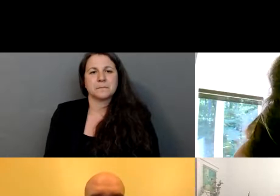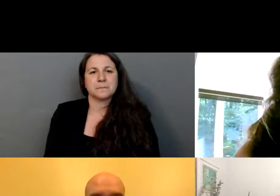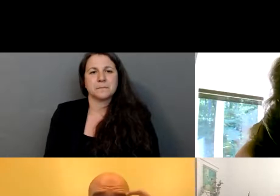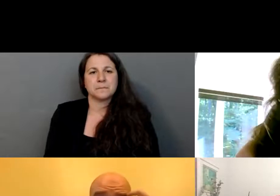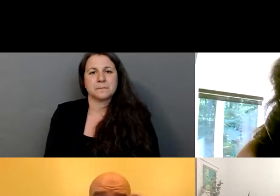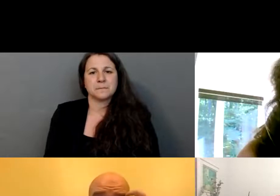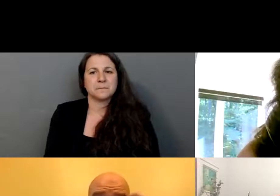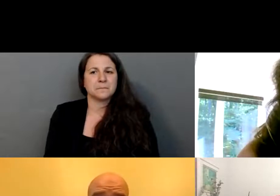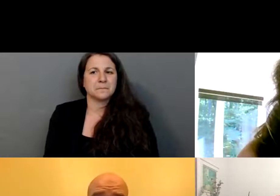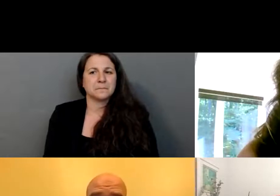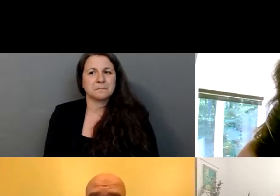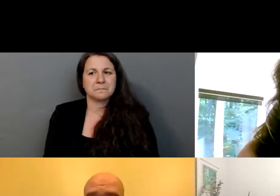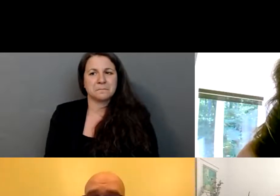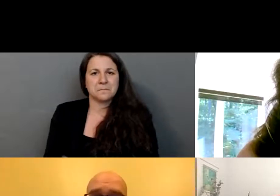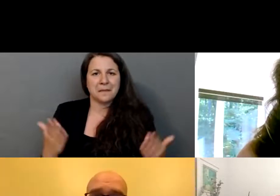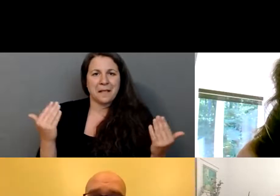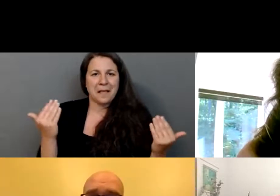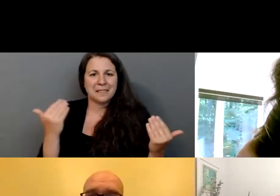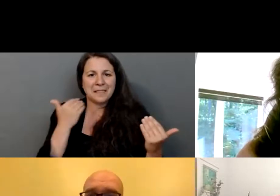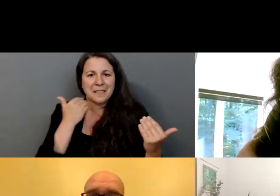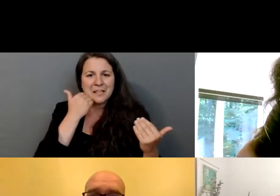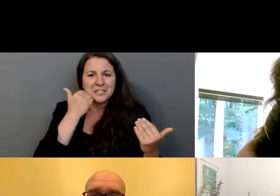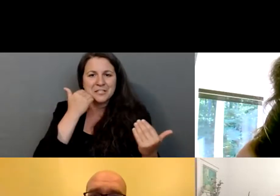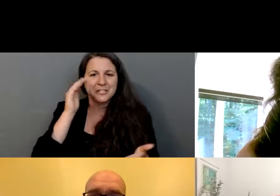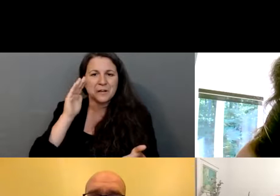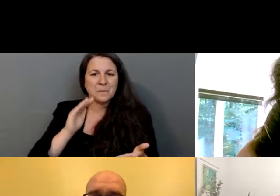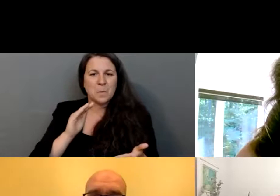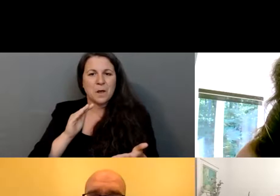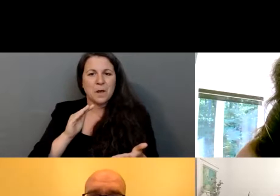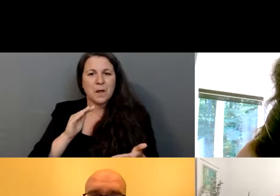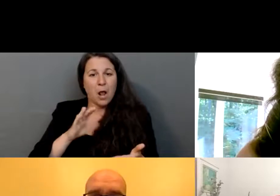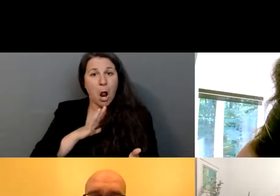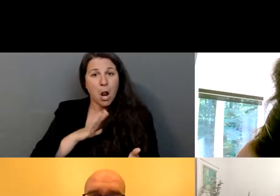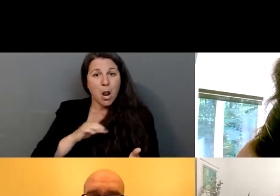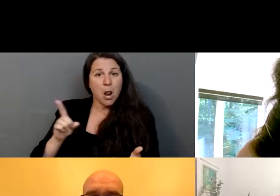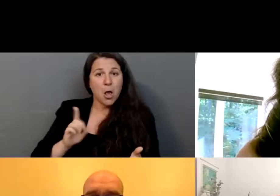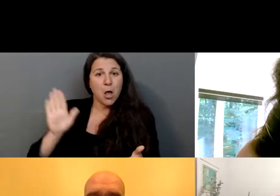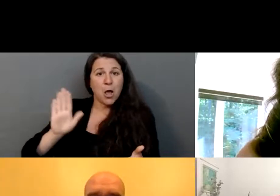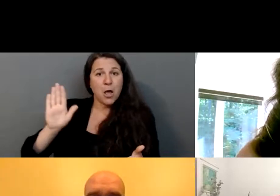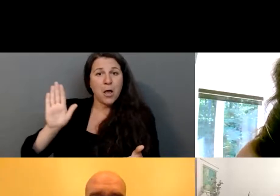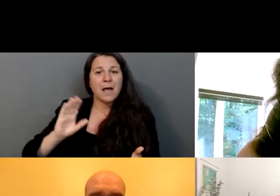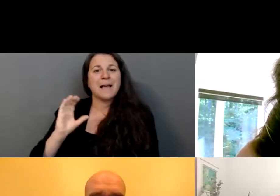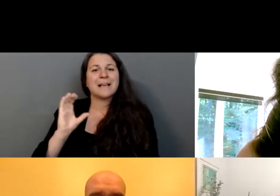Peut-être en attendant que la gêne passe. Il y en a une main, hein? Il y a Catherine Roy.